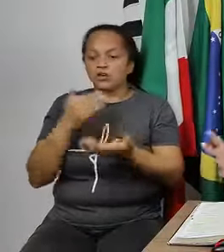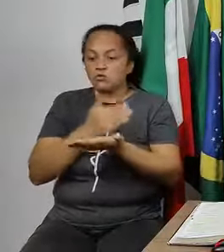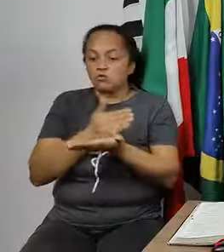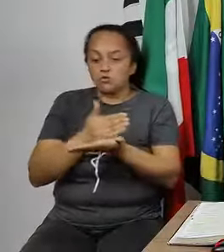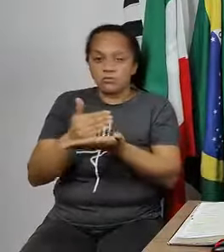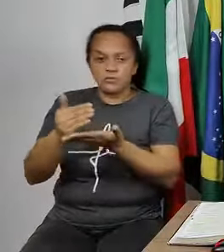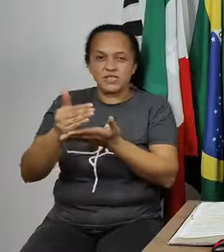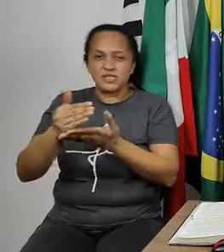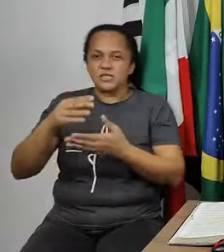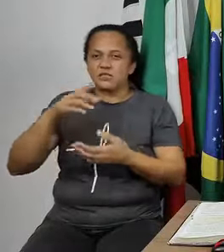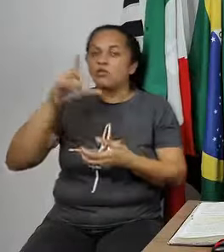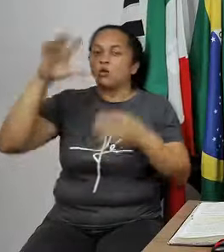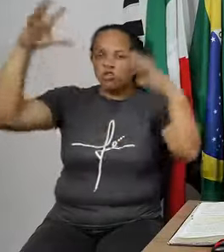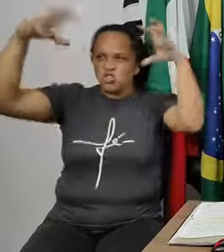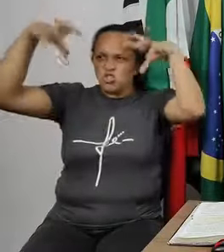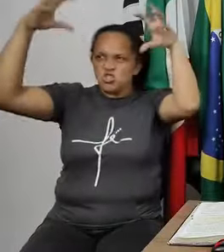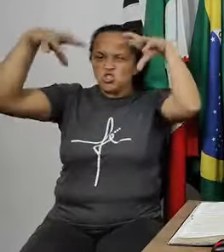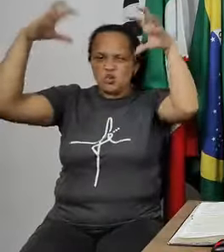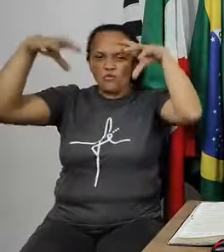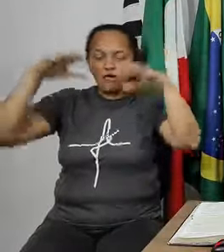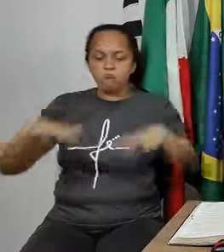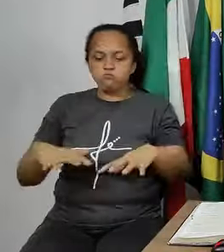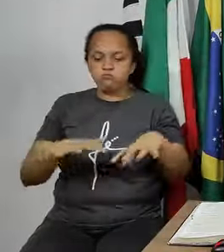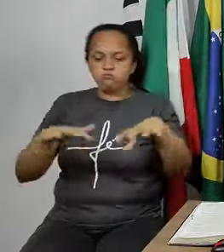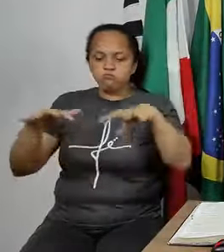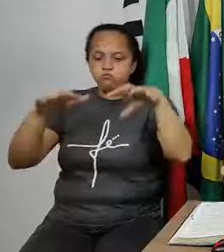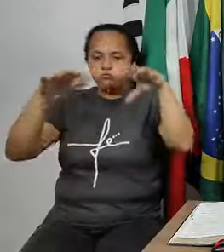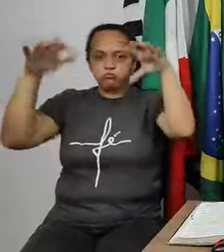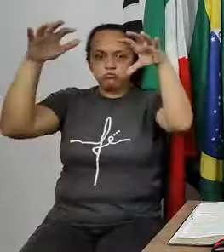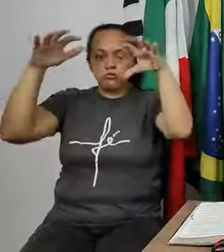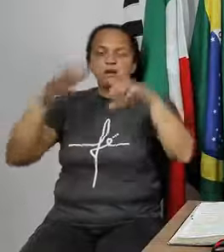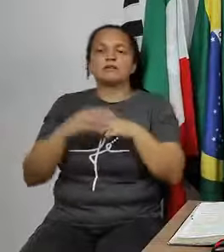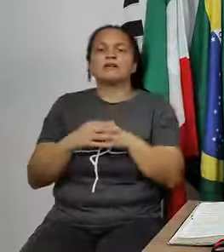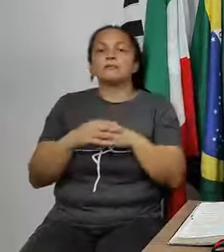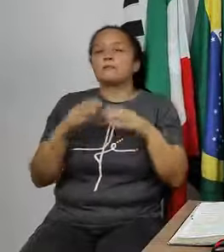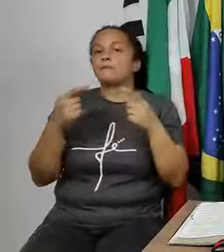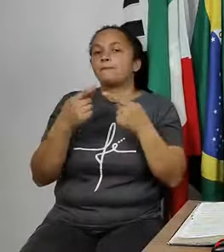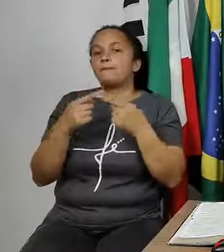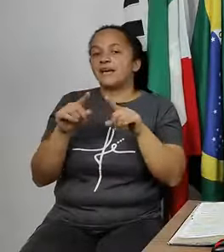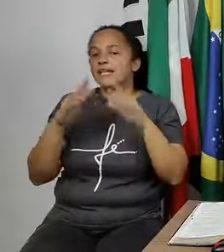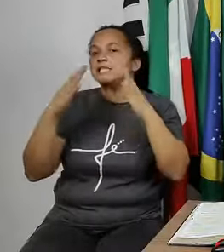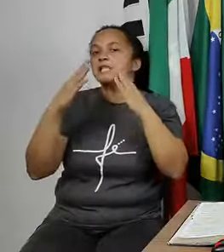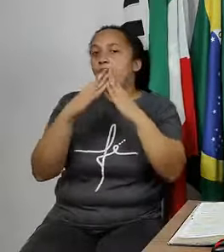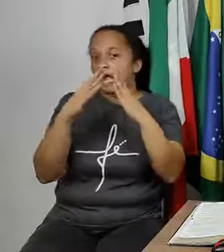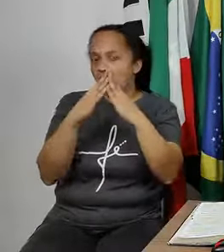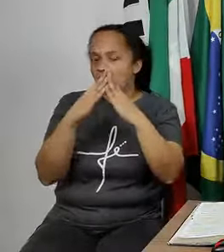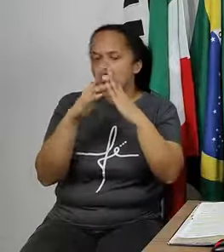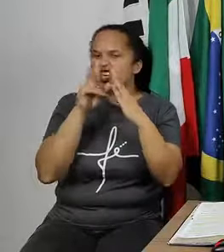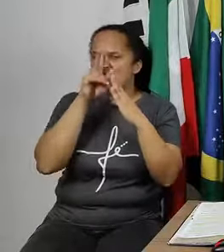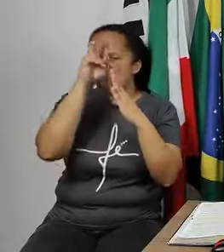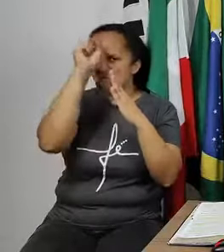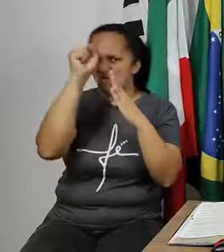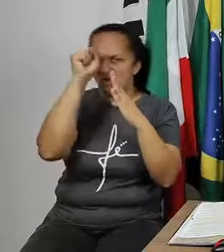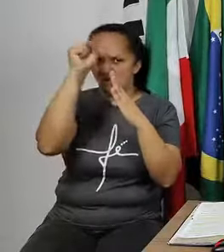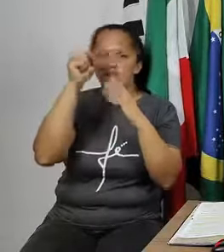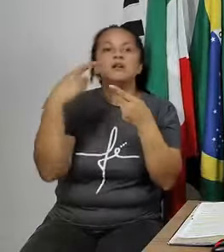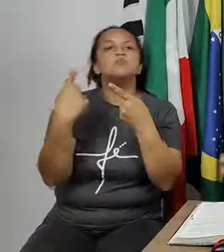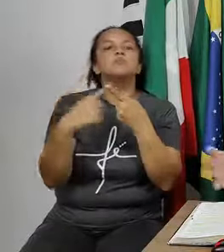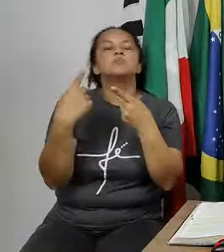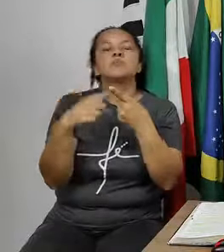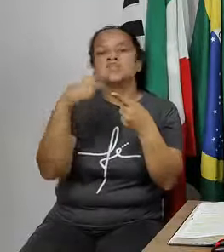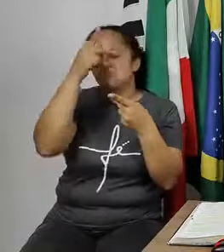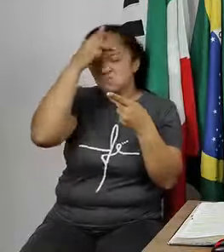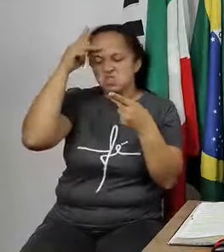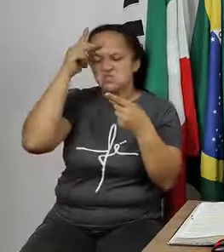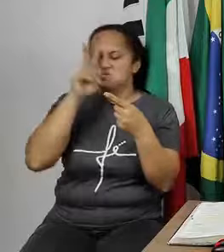e não a pôde abalar, porque ela foi bem construída. Mas o que ouve e